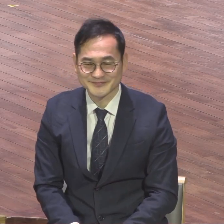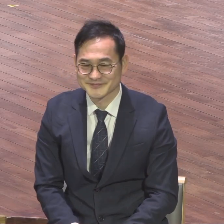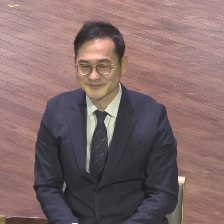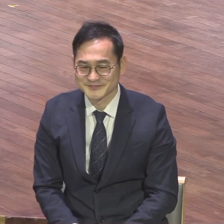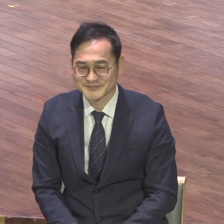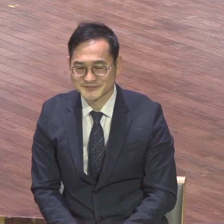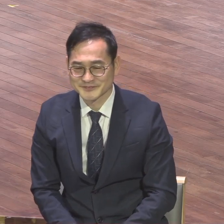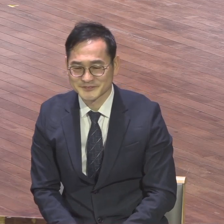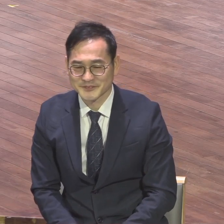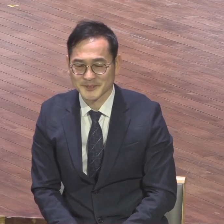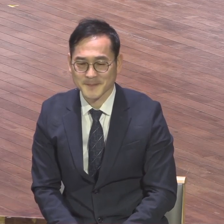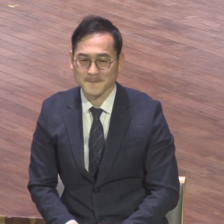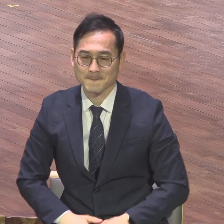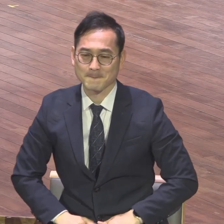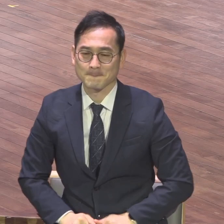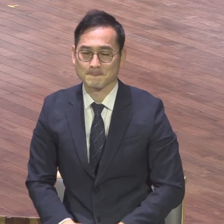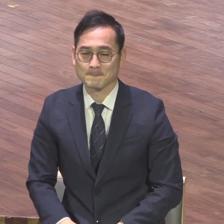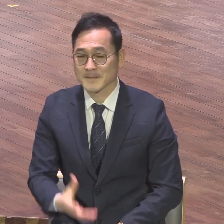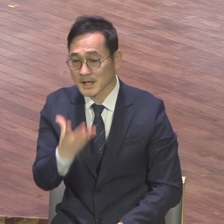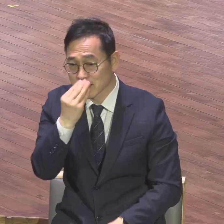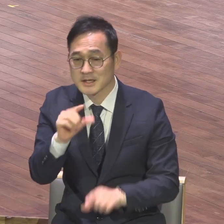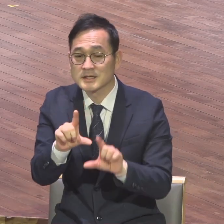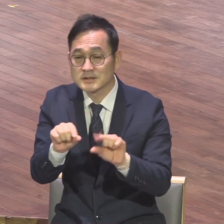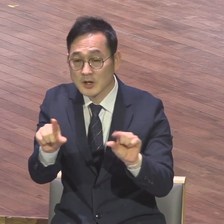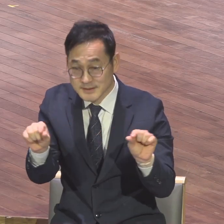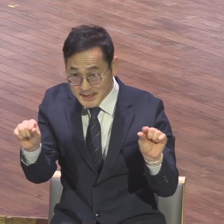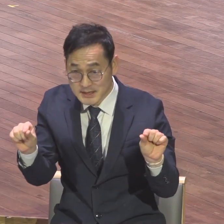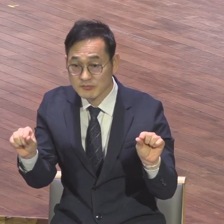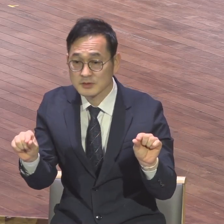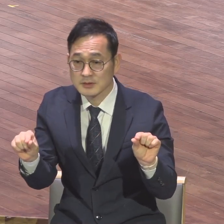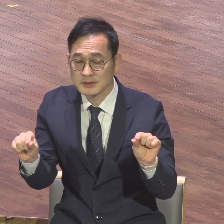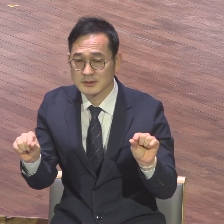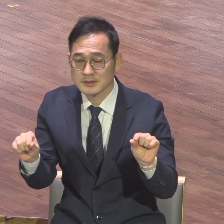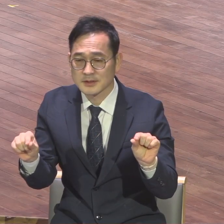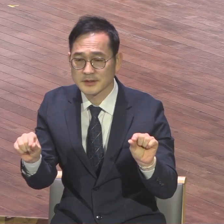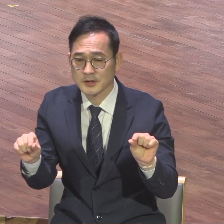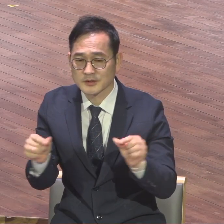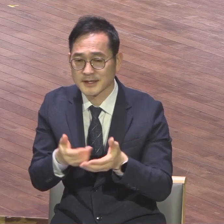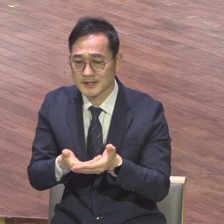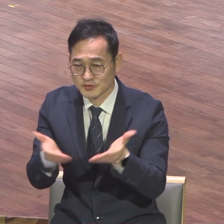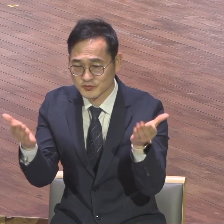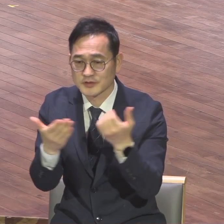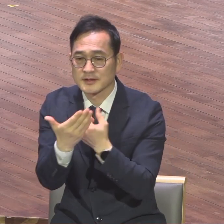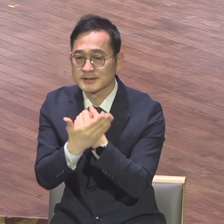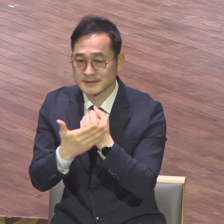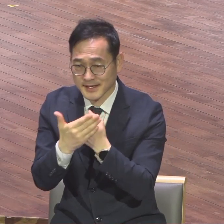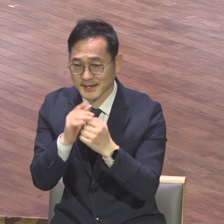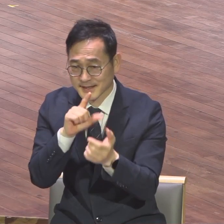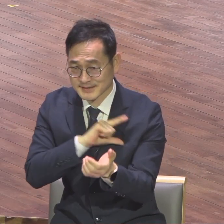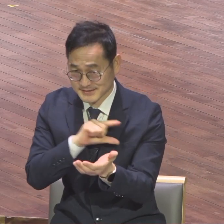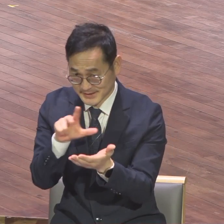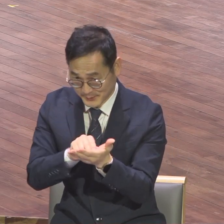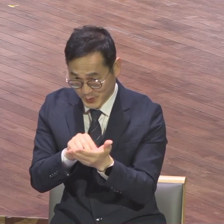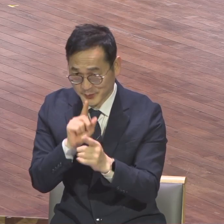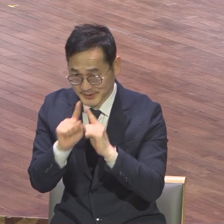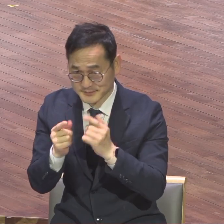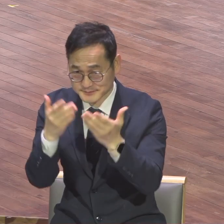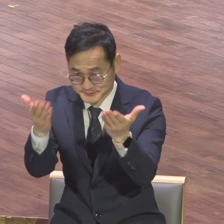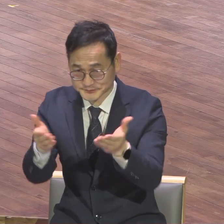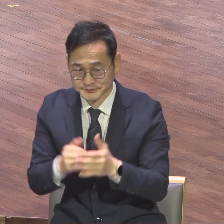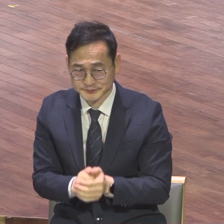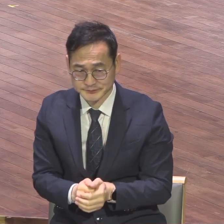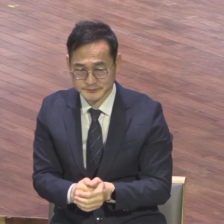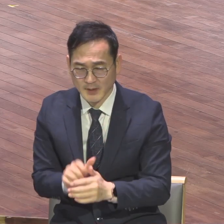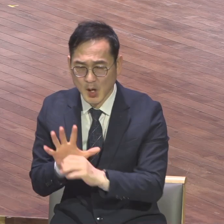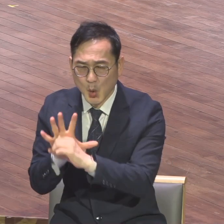내게 드린 말씀 가지고 성찬이 주는 은혜라는 제목으로 말씀을 드립니다. 오늘은 코로나